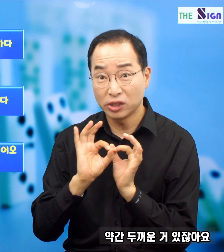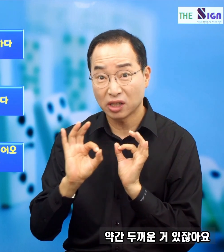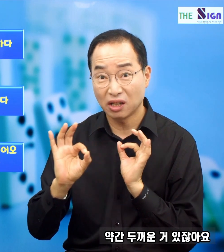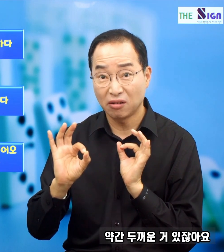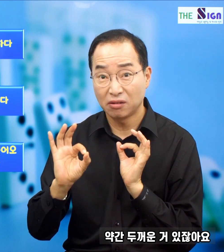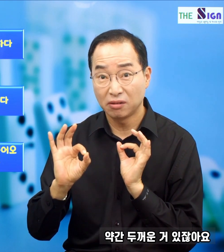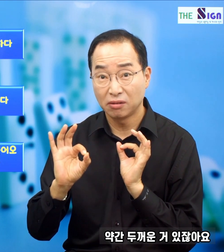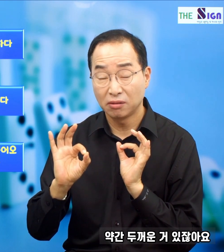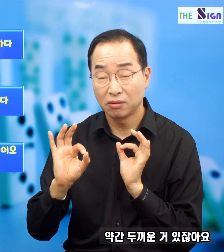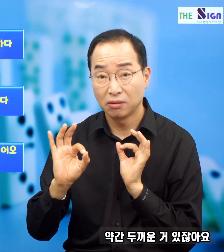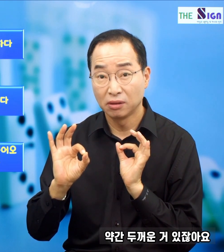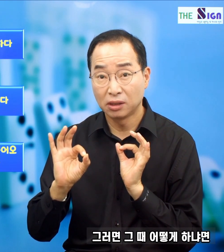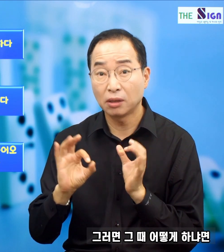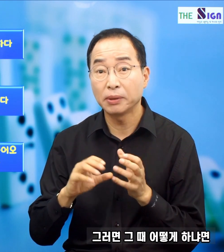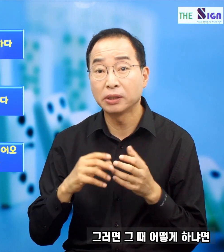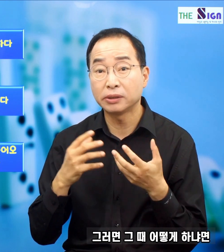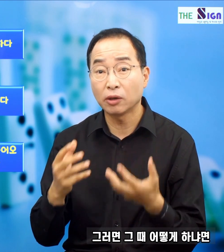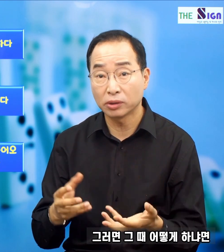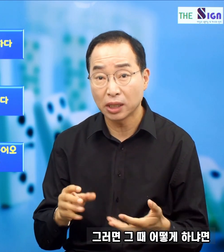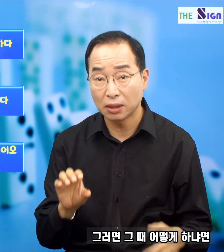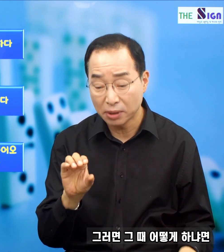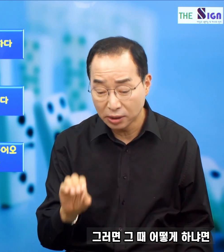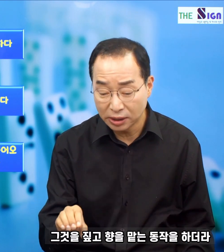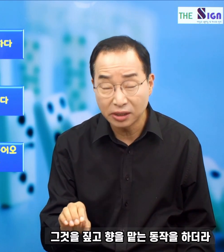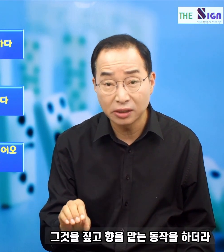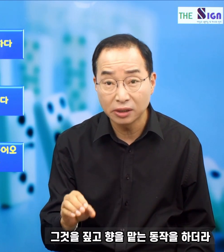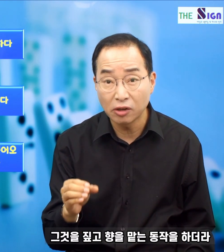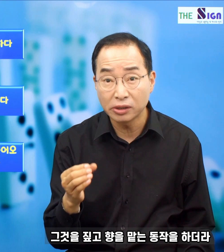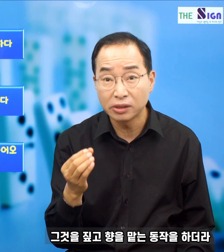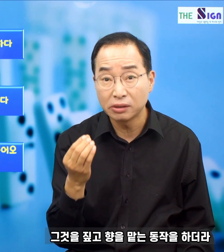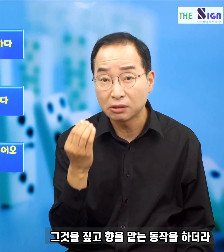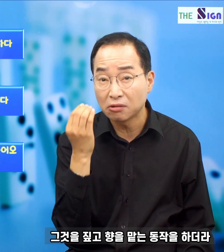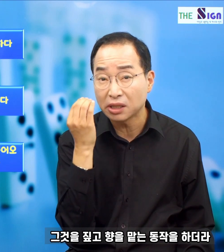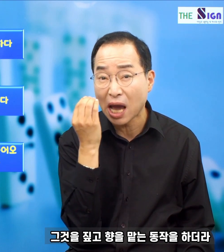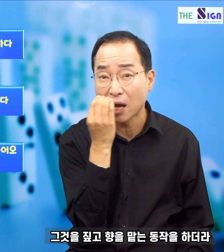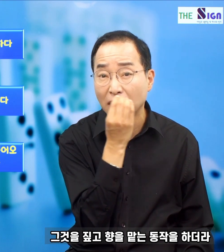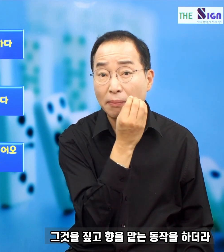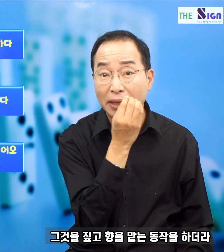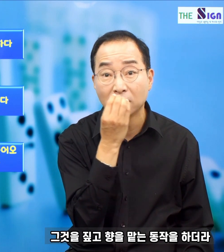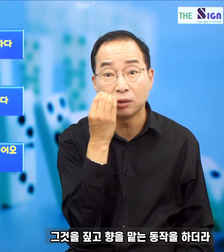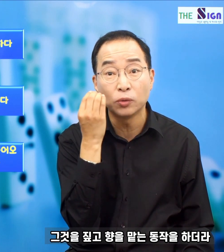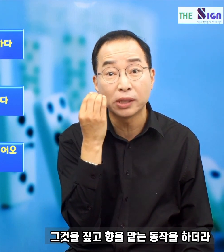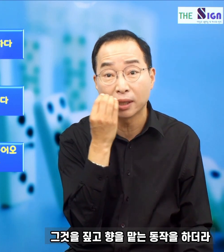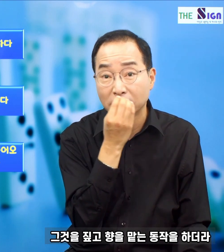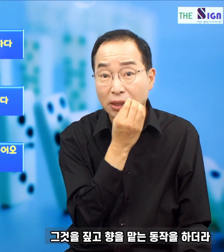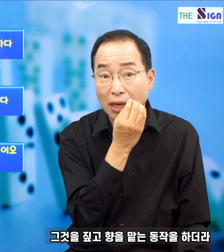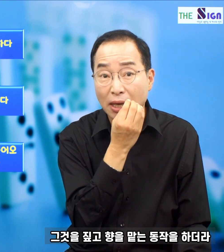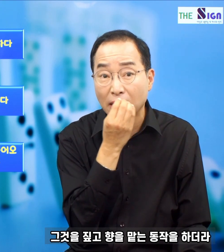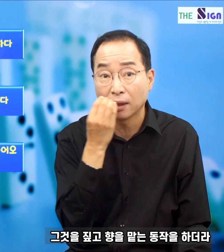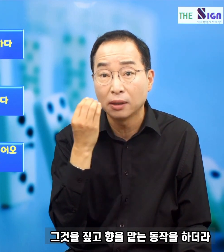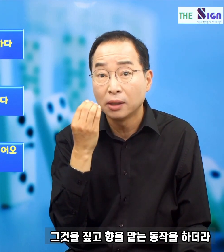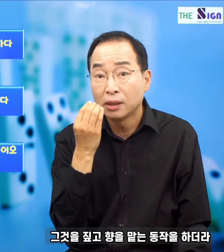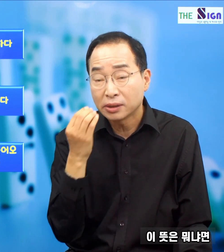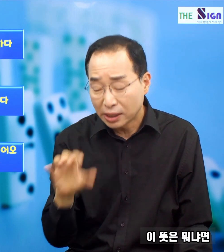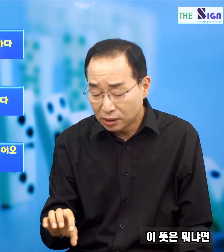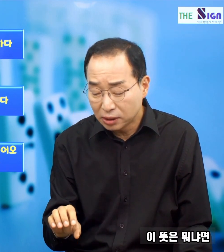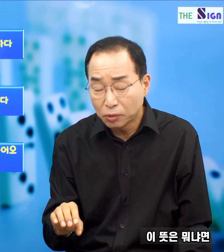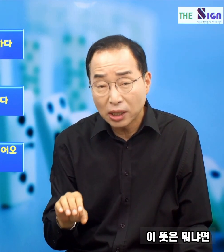있잖아요. 그러면 그때 어떻게 하냐면 그것을 짚고 향을 맡는 동작을 하더라. 자, 이 뜻은